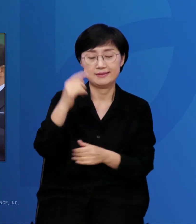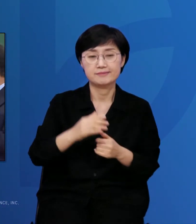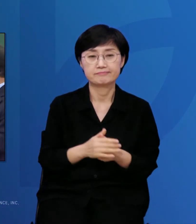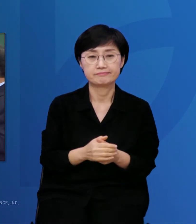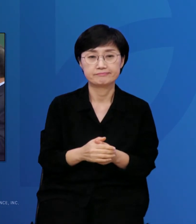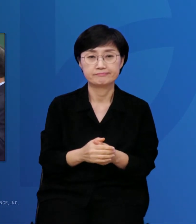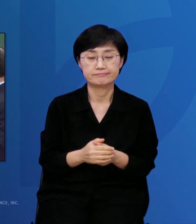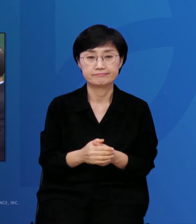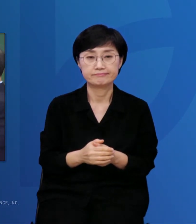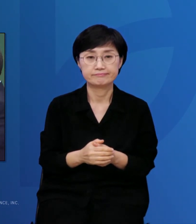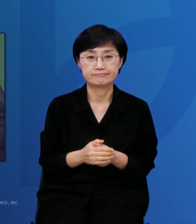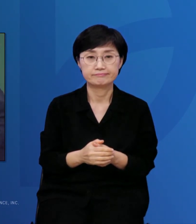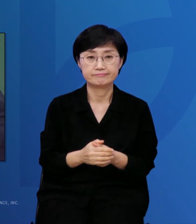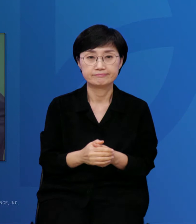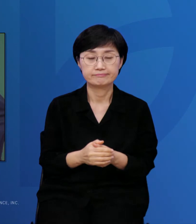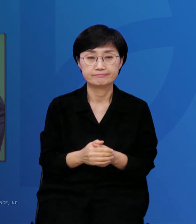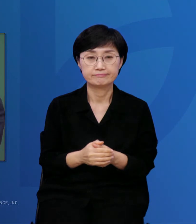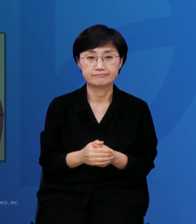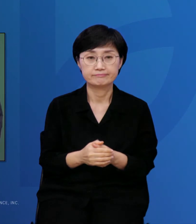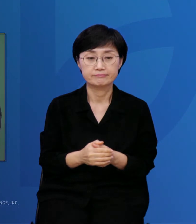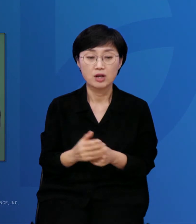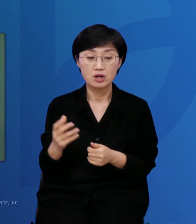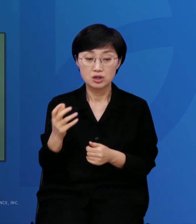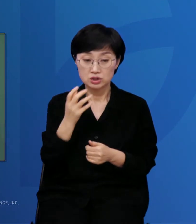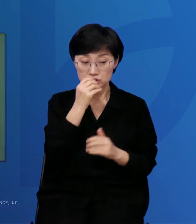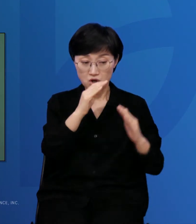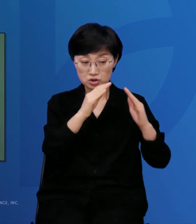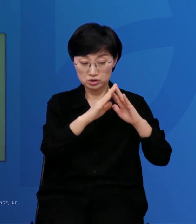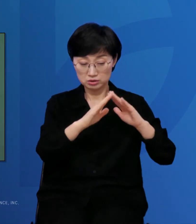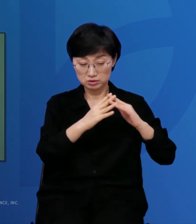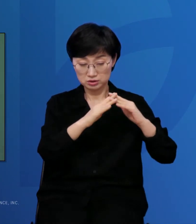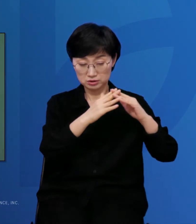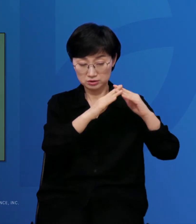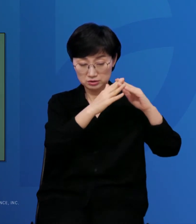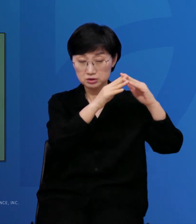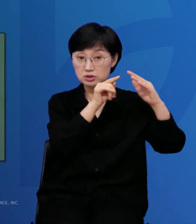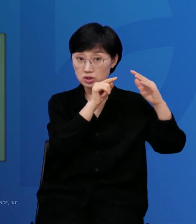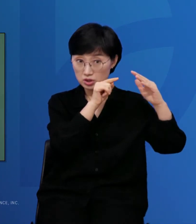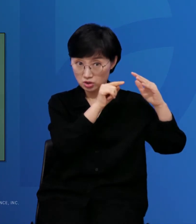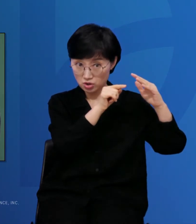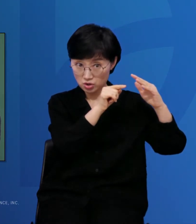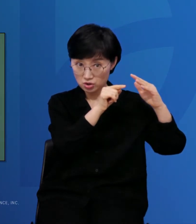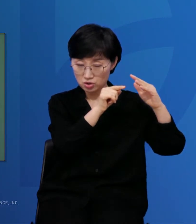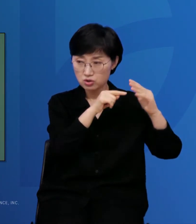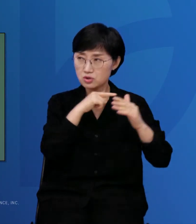因此谁先准备了圣殿呢？最先准备的人就是大卫。 그래서 여러분 성전 건축은 순교보다 더 크다는 걸 아셔야 돼요.